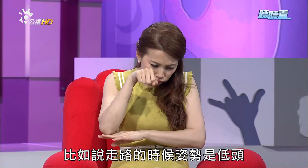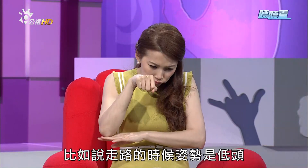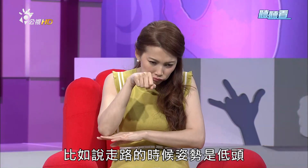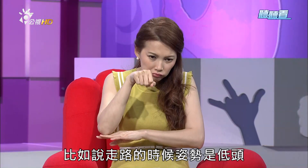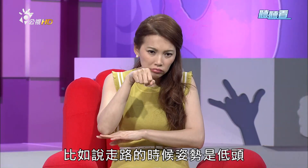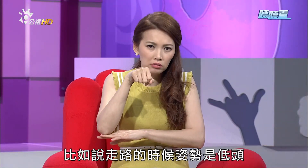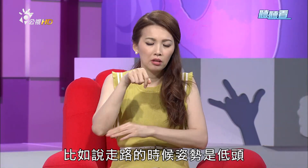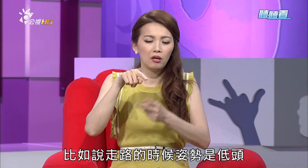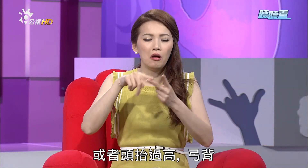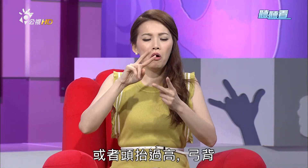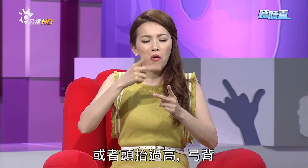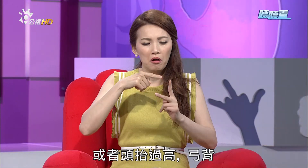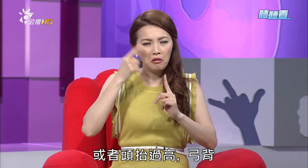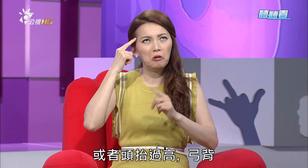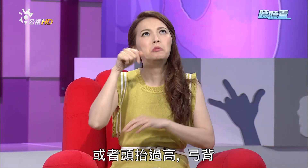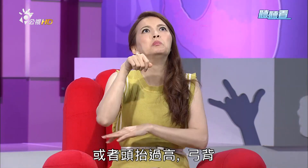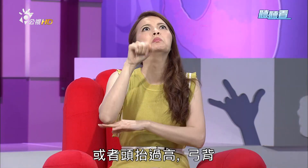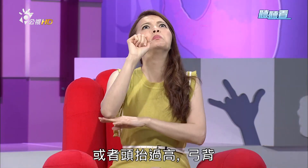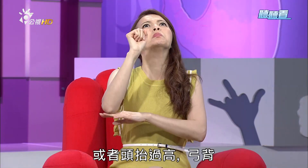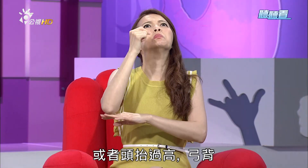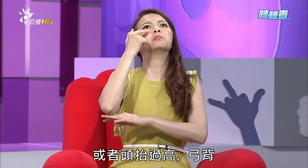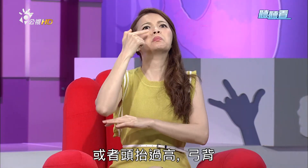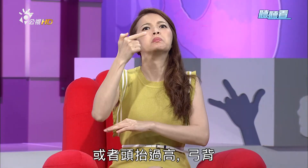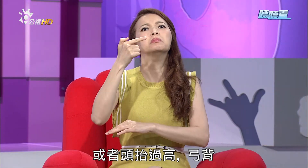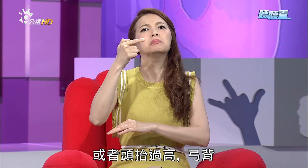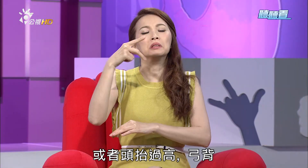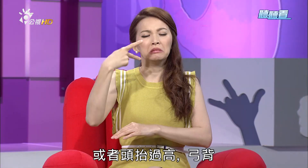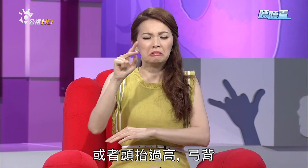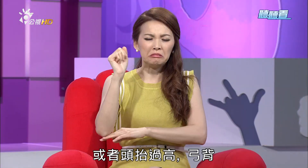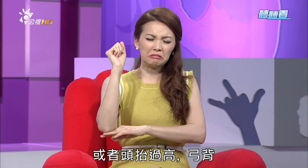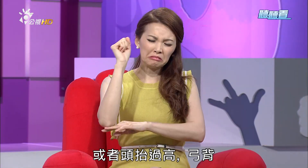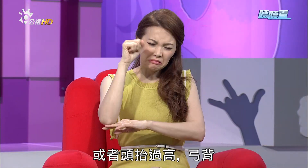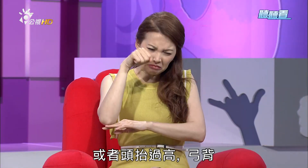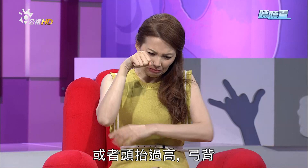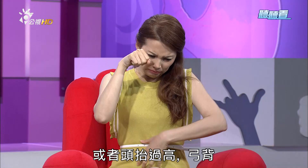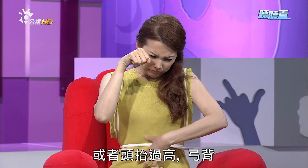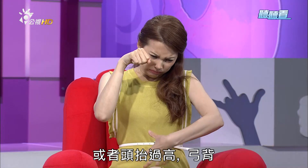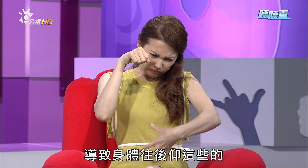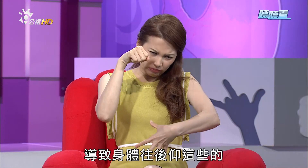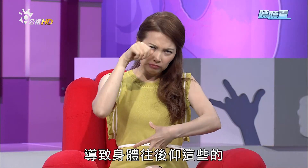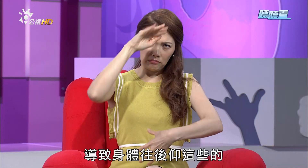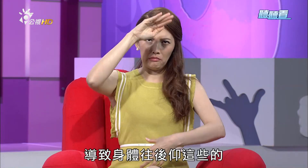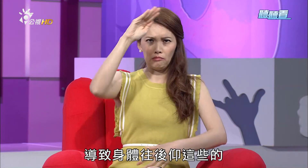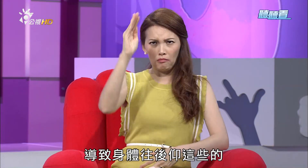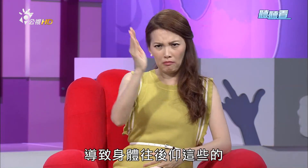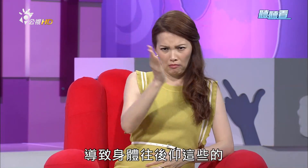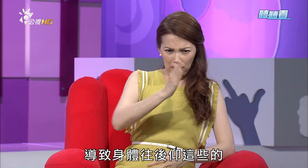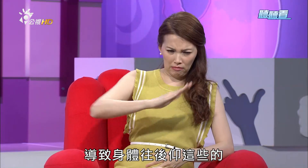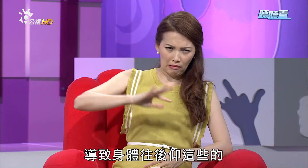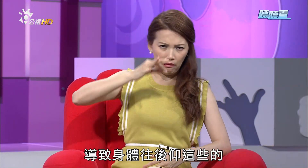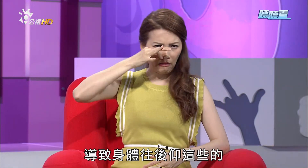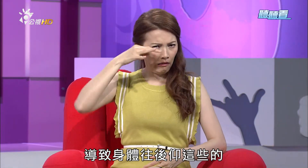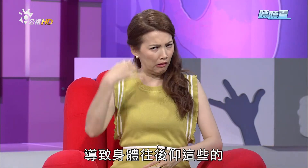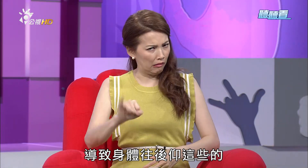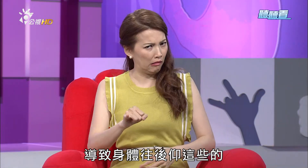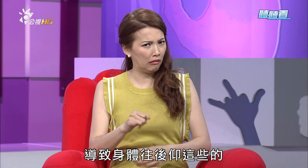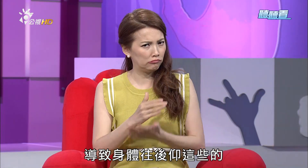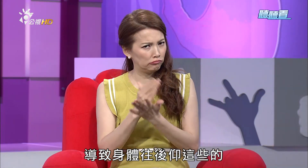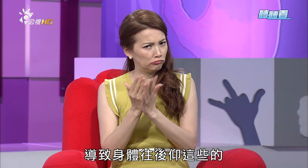势是低头或者头抬过高，弓背导致身体往后仰，这些的